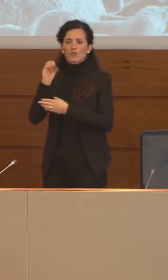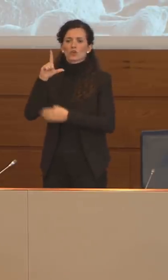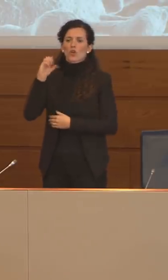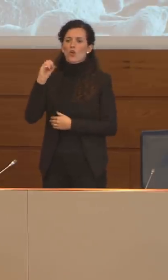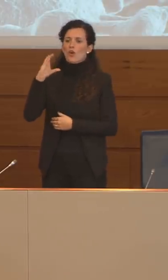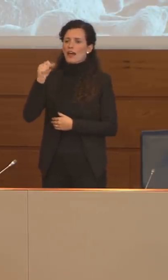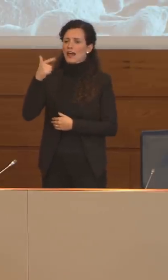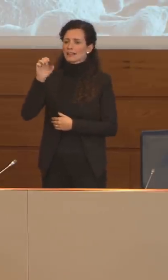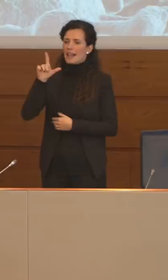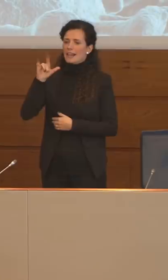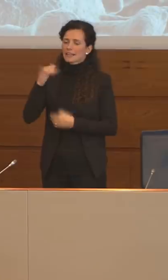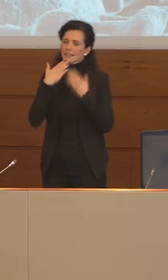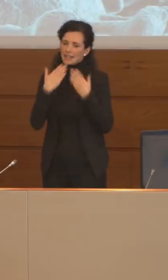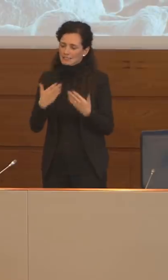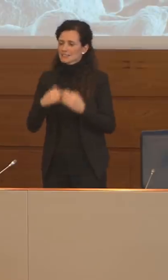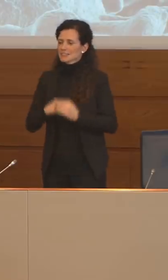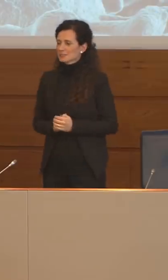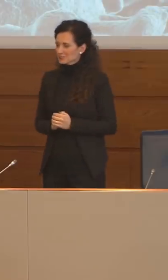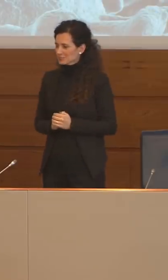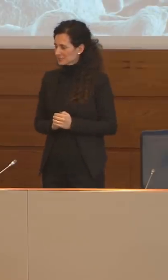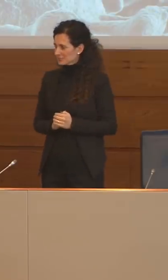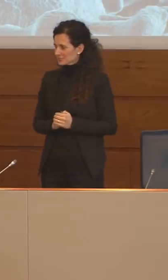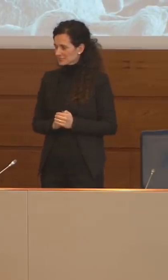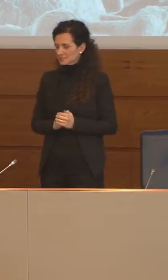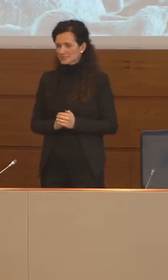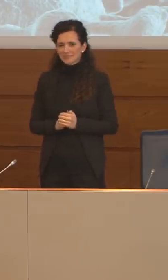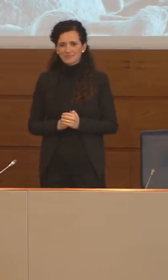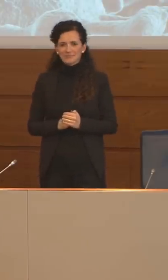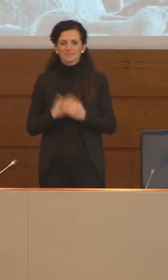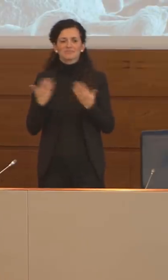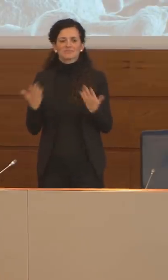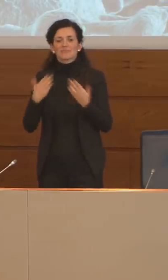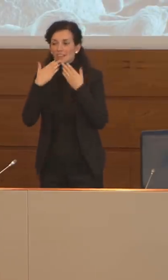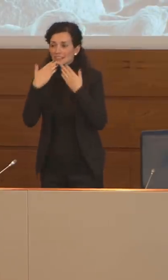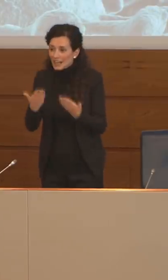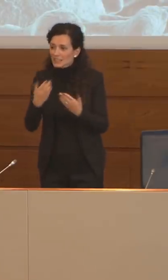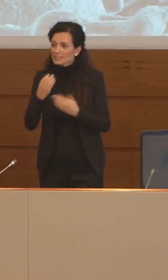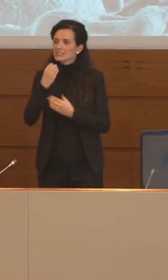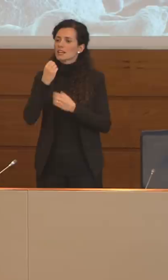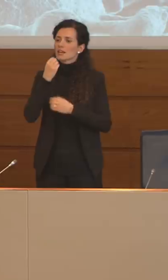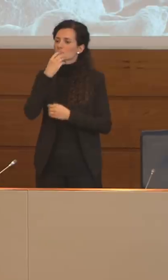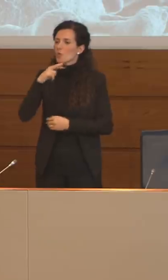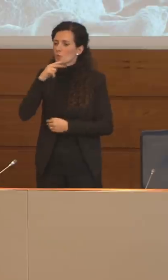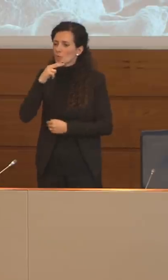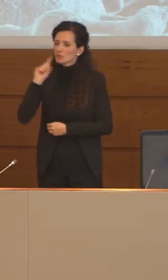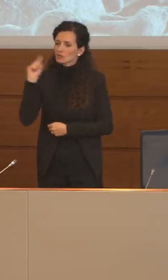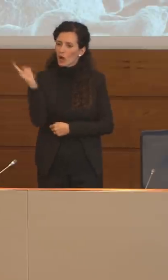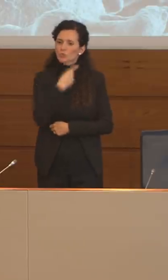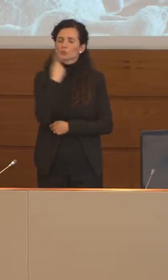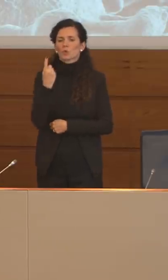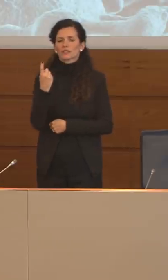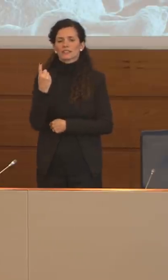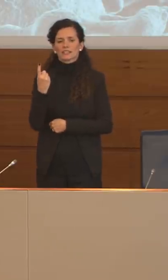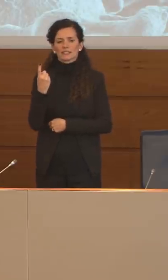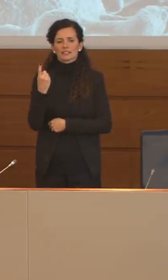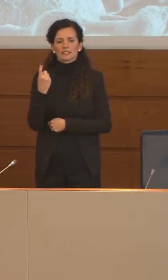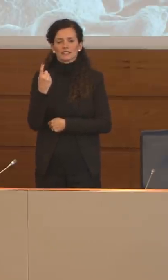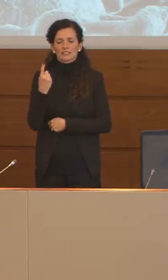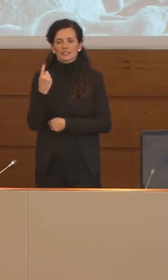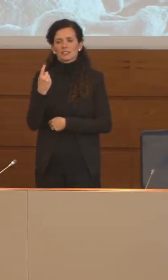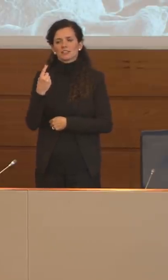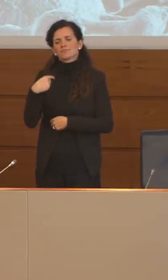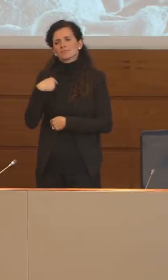locatelli grazie grazie buon pomeriggio a tutti anche da parte mia